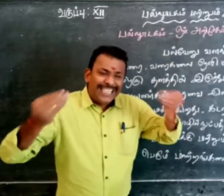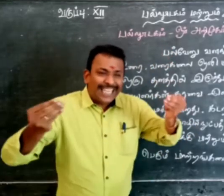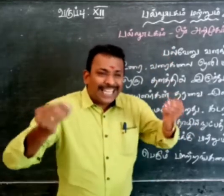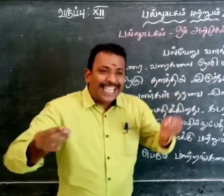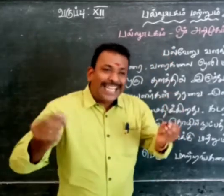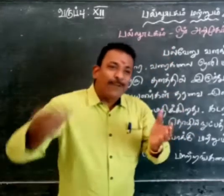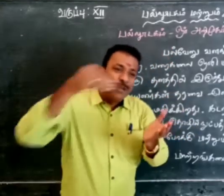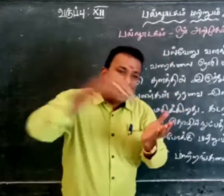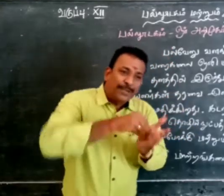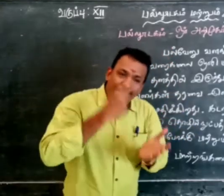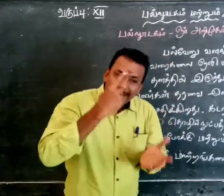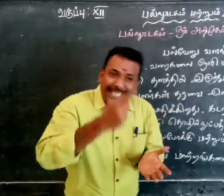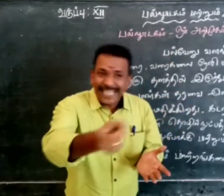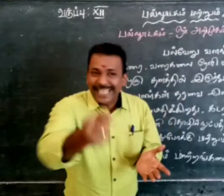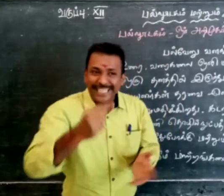செய்தித்தாள் என்ன உங்கள் இருக்கும் பார்த்துருக்கல நீங்கள்.